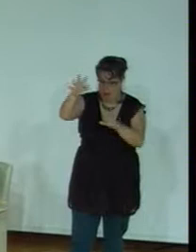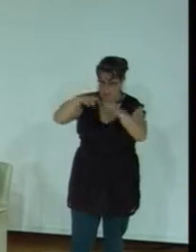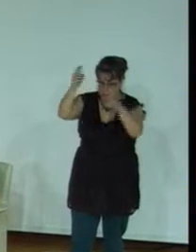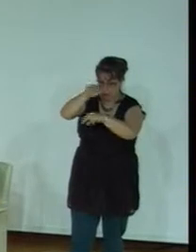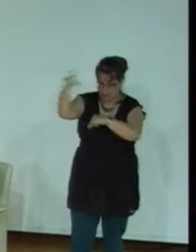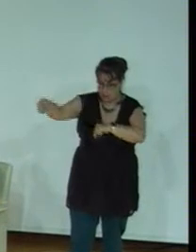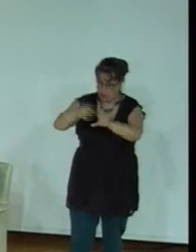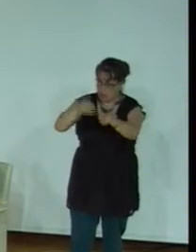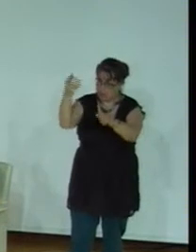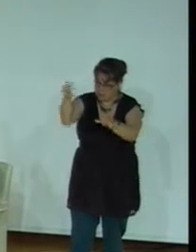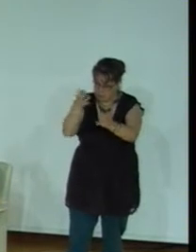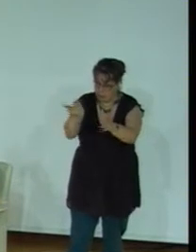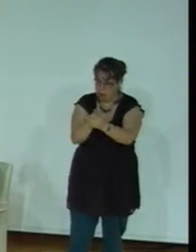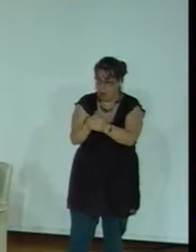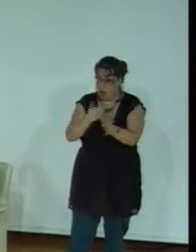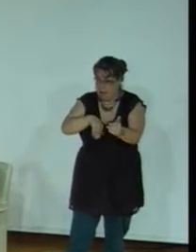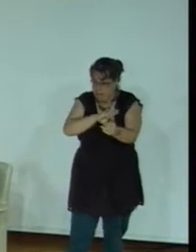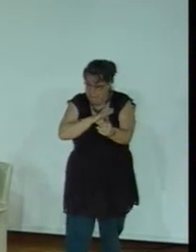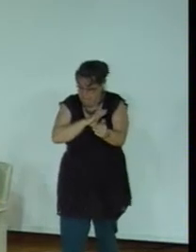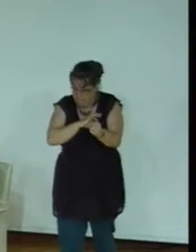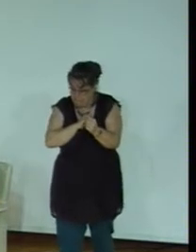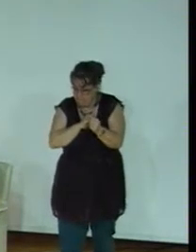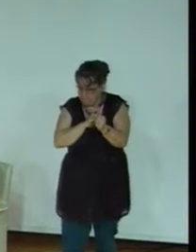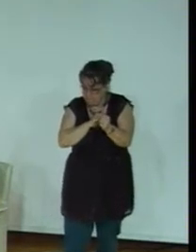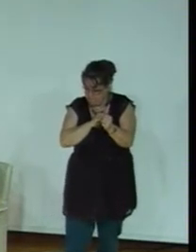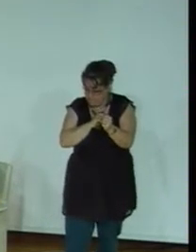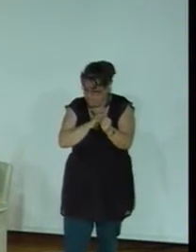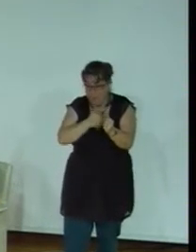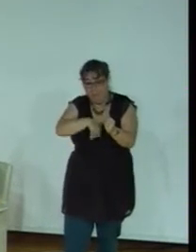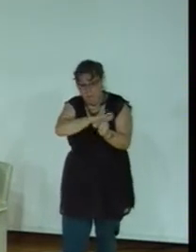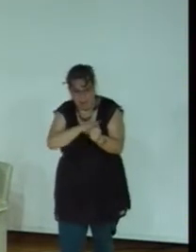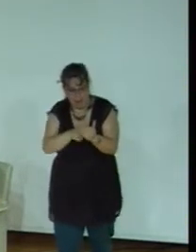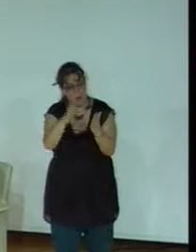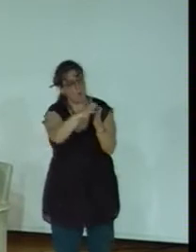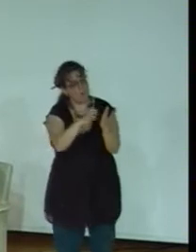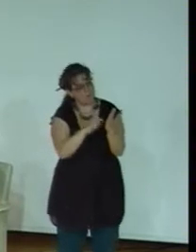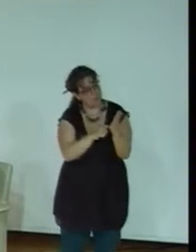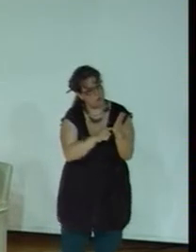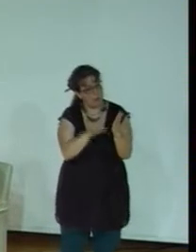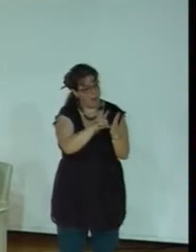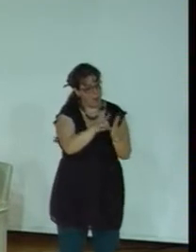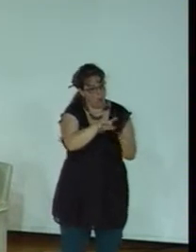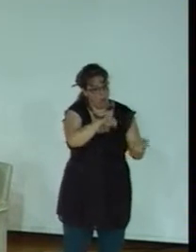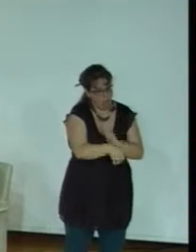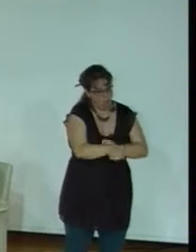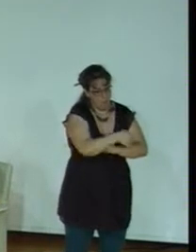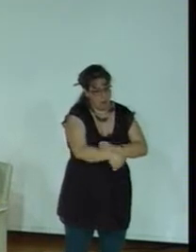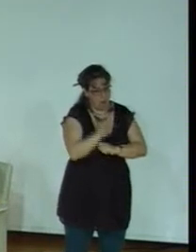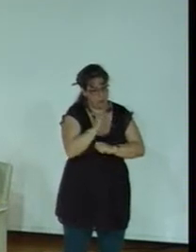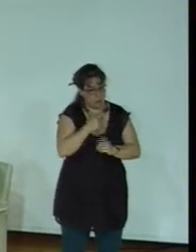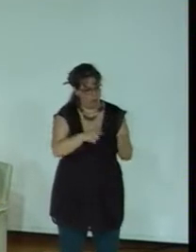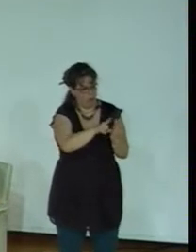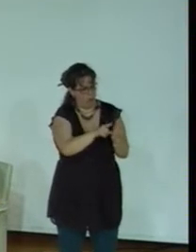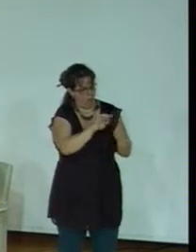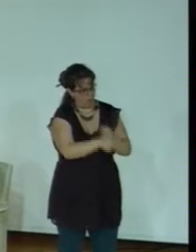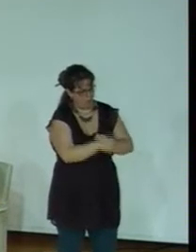que puisque la Constitution ne permet pas de modifier la loi, bah, modifions la Constitution. C'est quand même